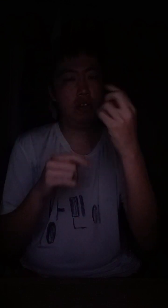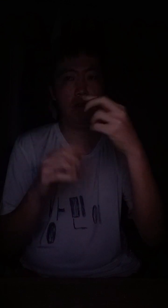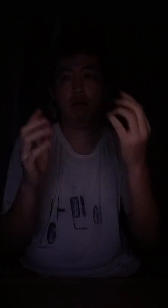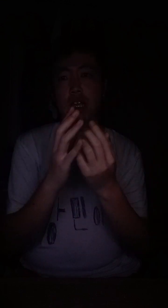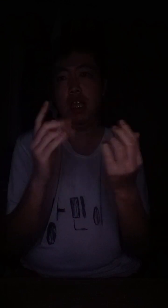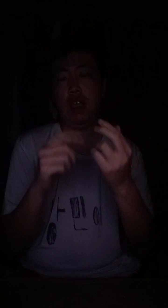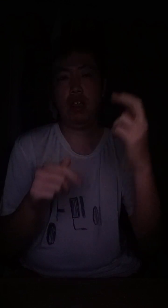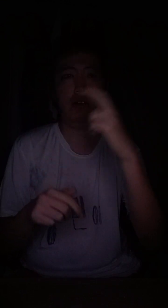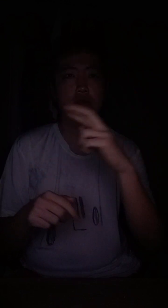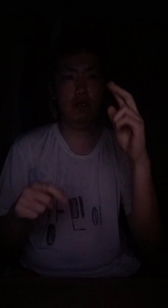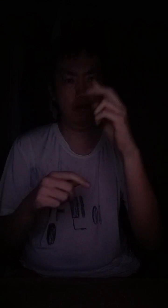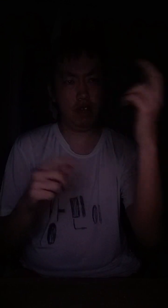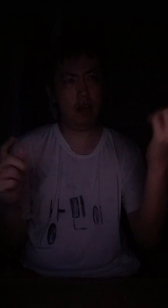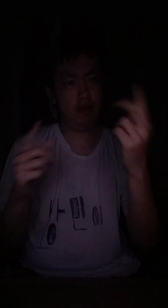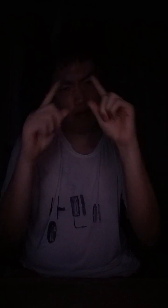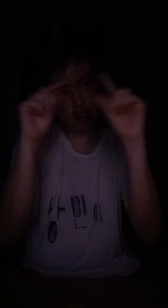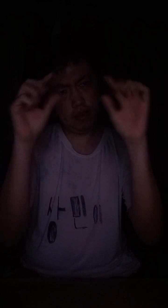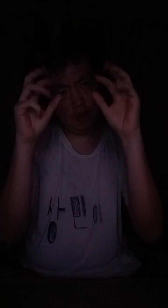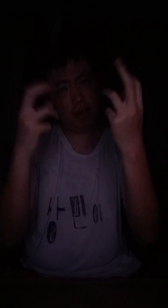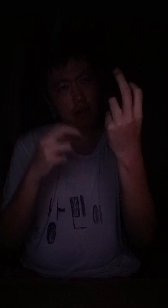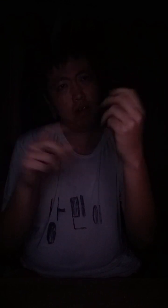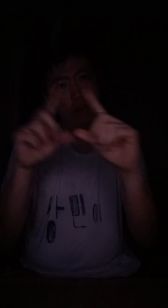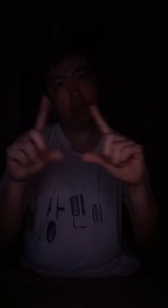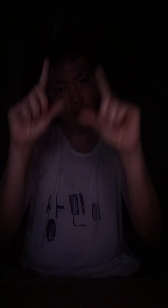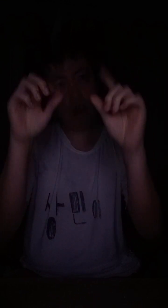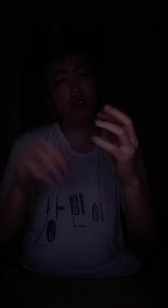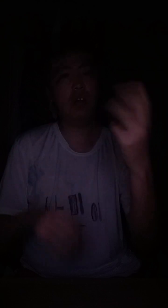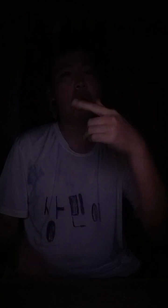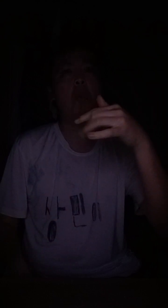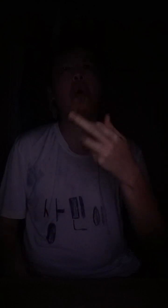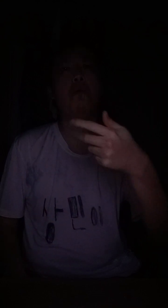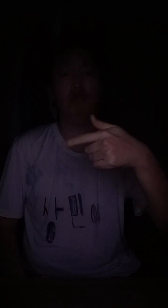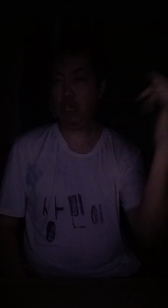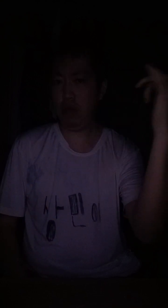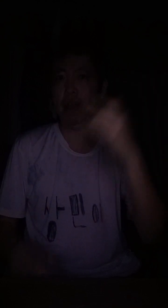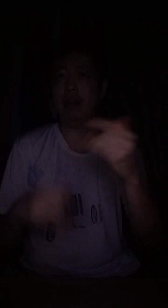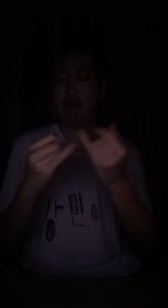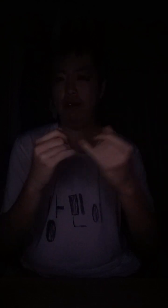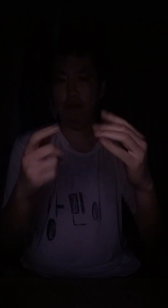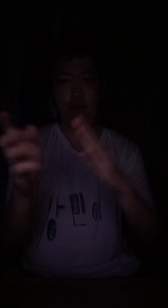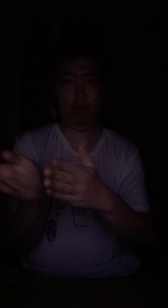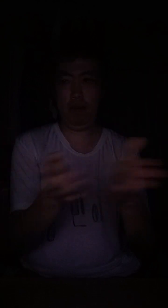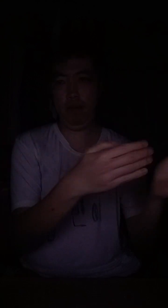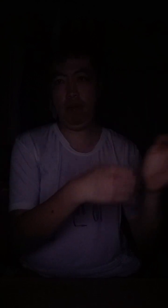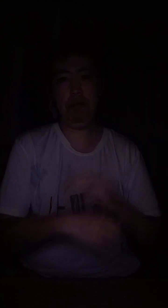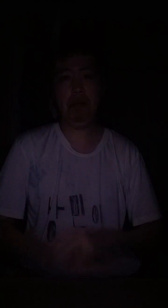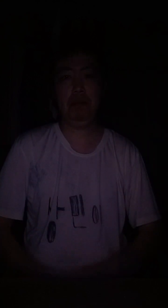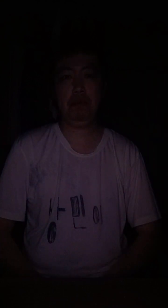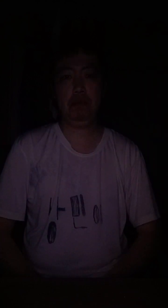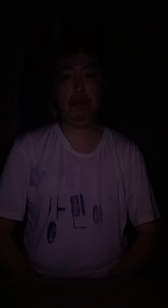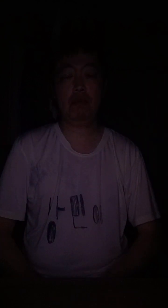등에 CCTV와 비상벨을 새로 설치해 성범죄 예방에 적극 나섰습니다.